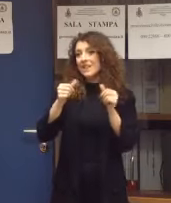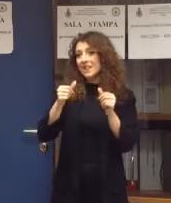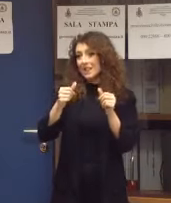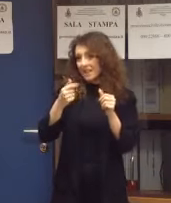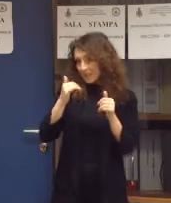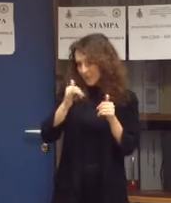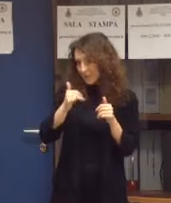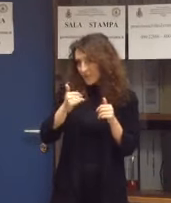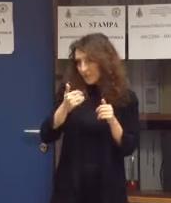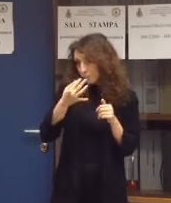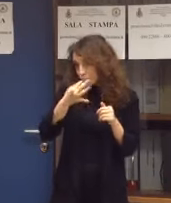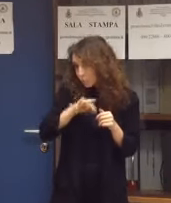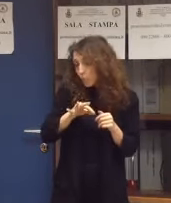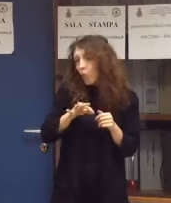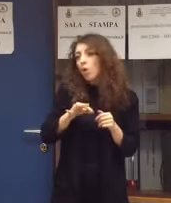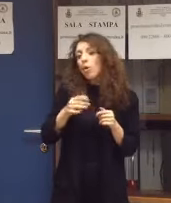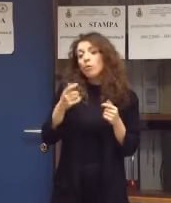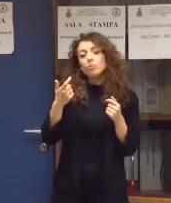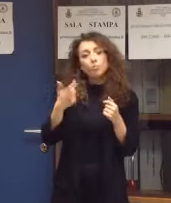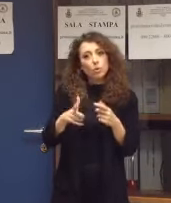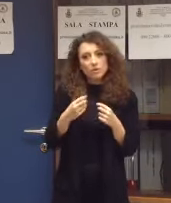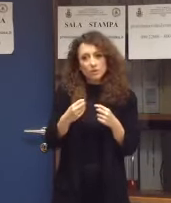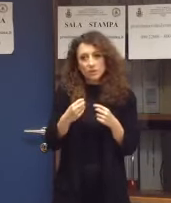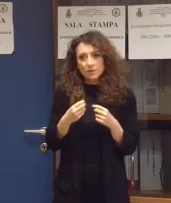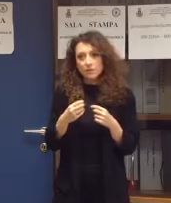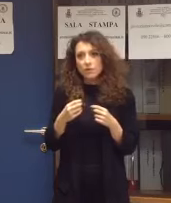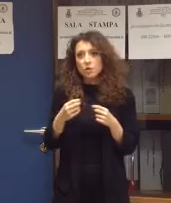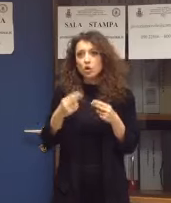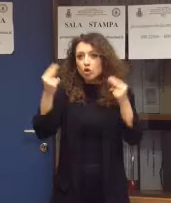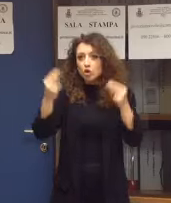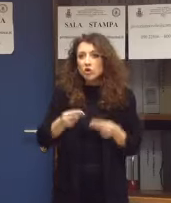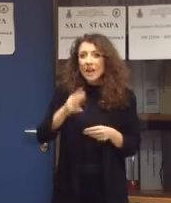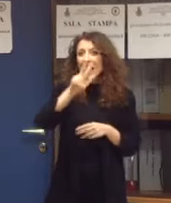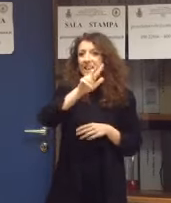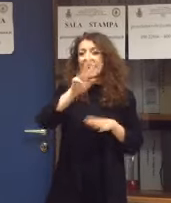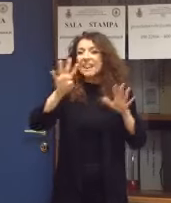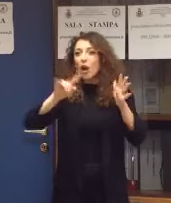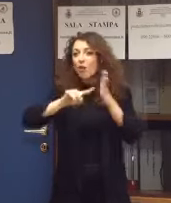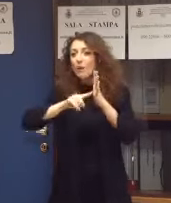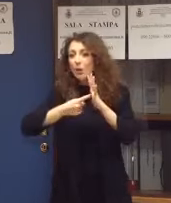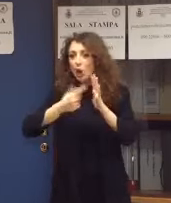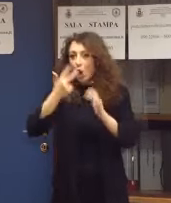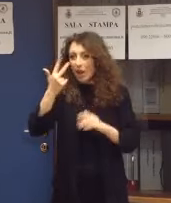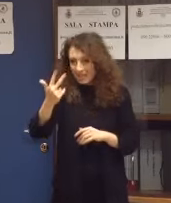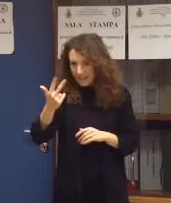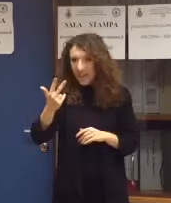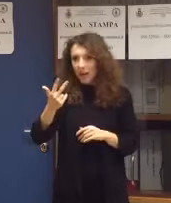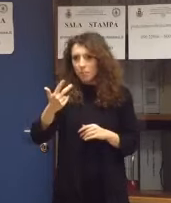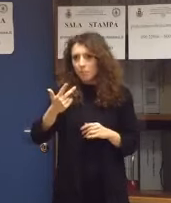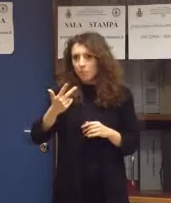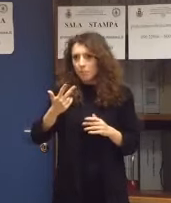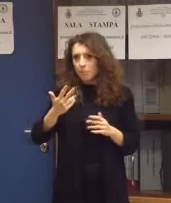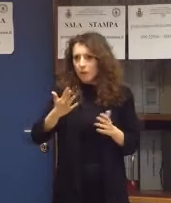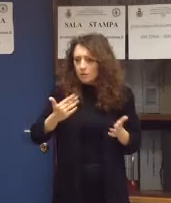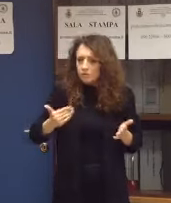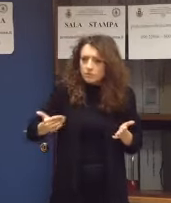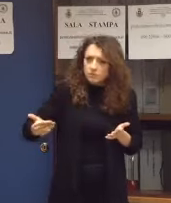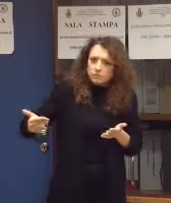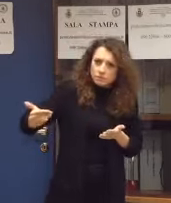moto un meccanismo di risorse, totale 39 milioni e 3, ma ne stiamo ricavando altri, stiamo lavorando